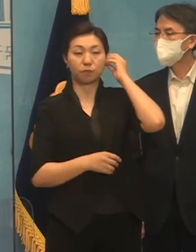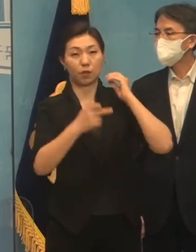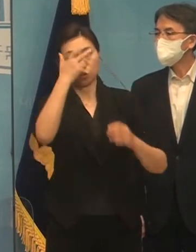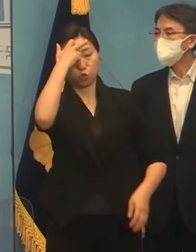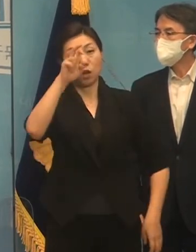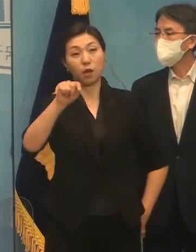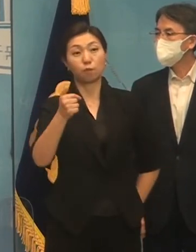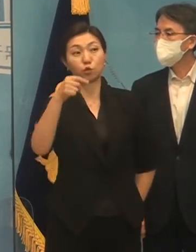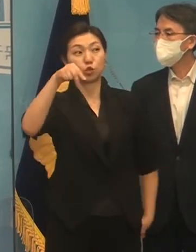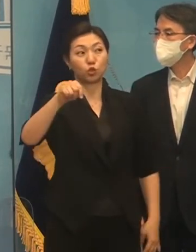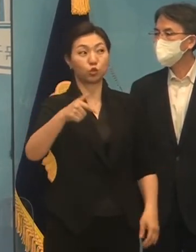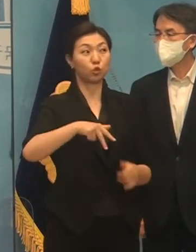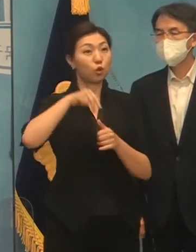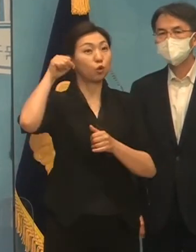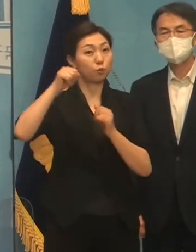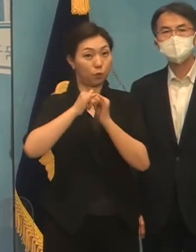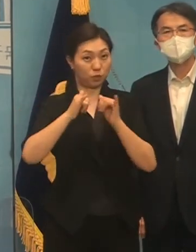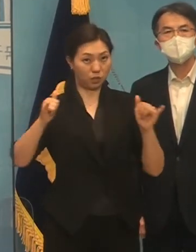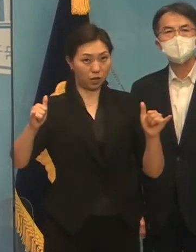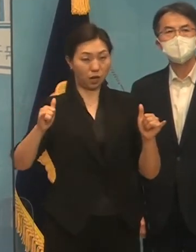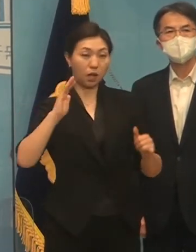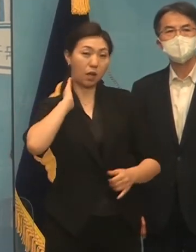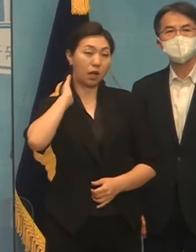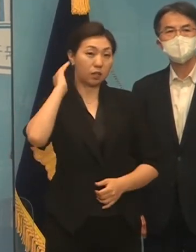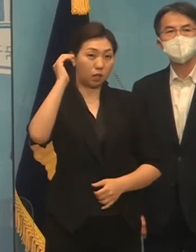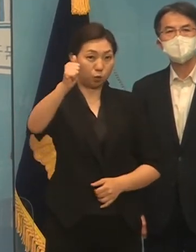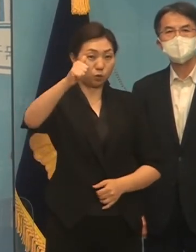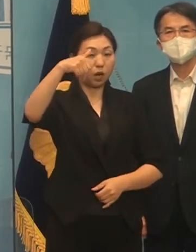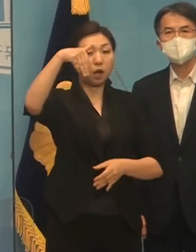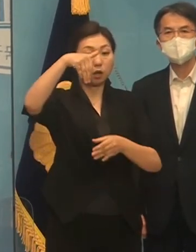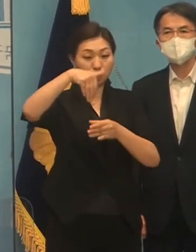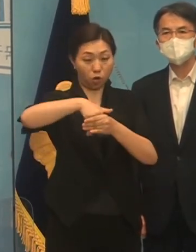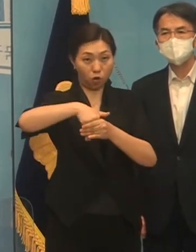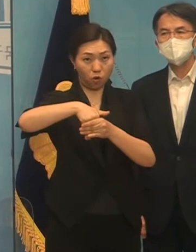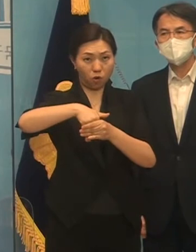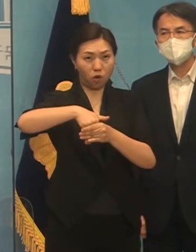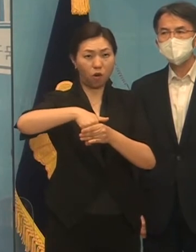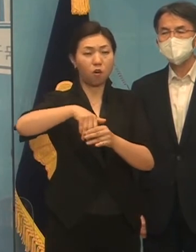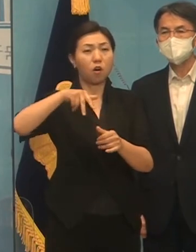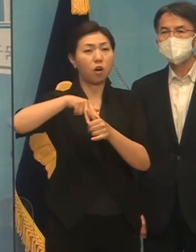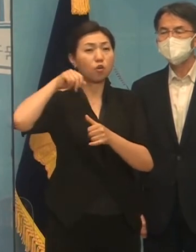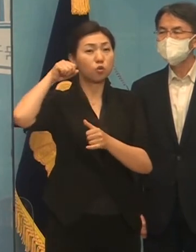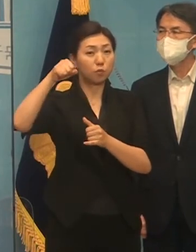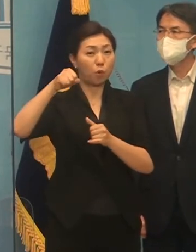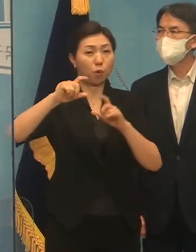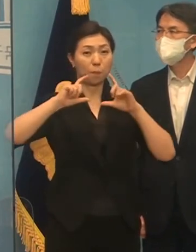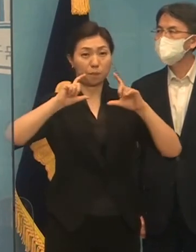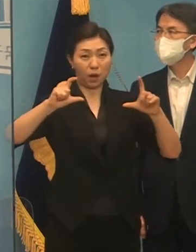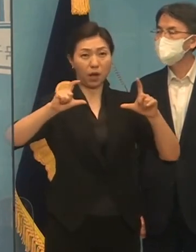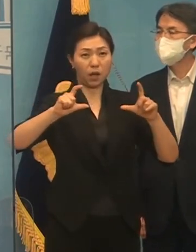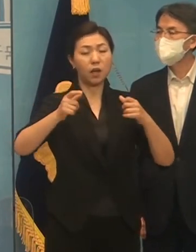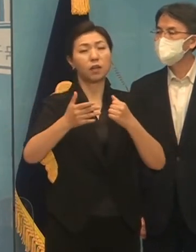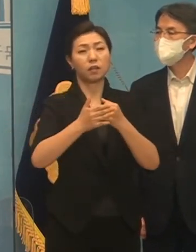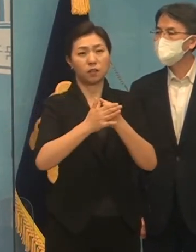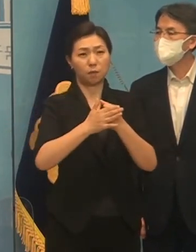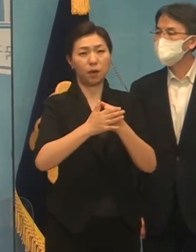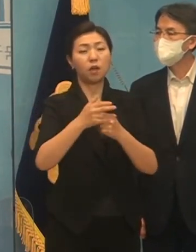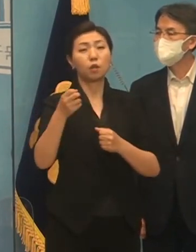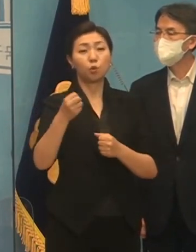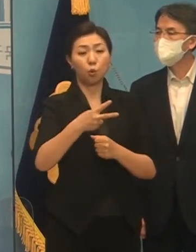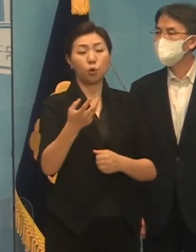최문순 후보께서 이제 대선 후보 경선에 임하면서 전국을 열심히 뛰어다니겠다라는 이런